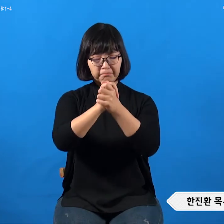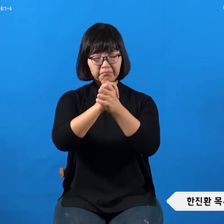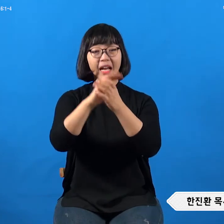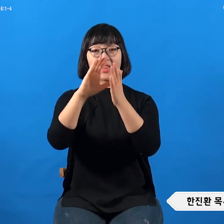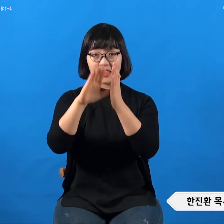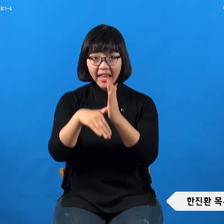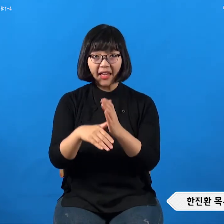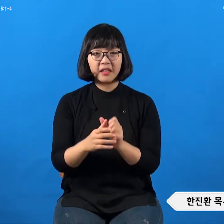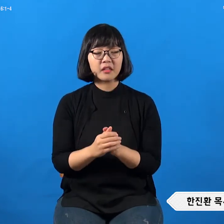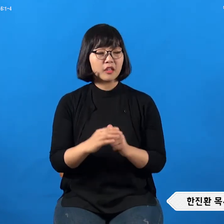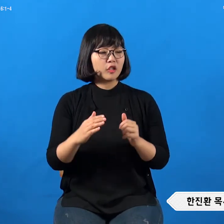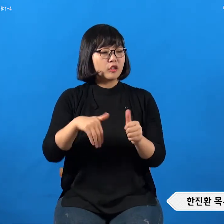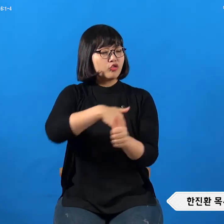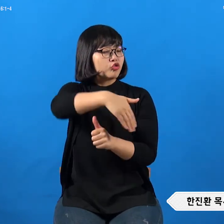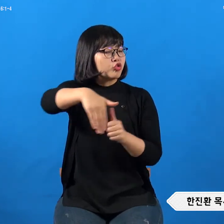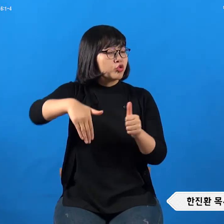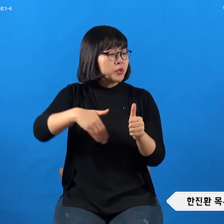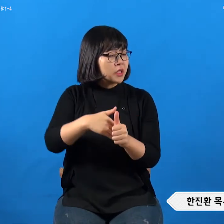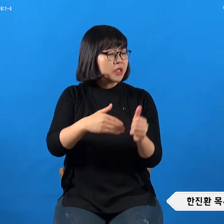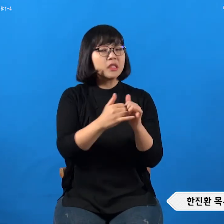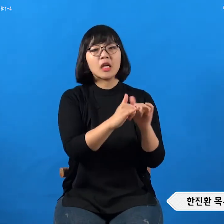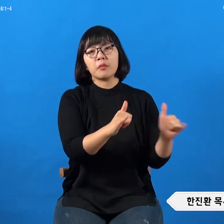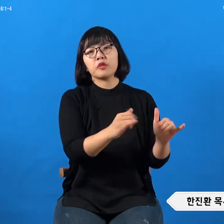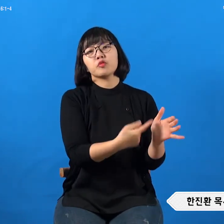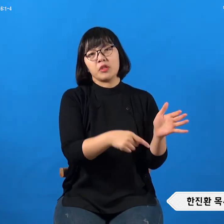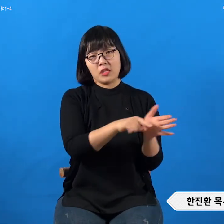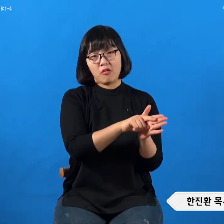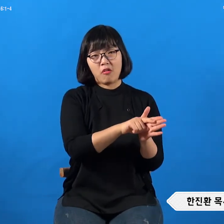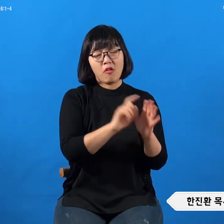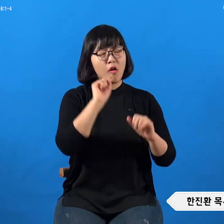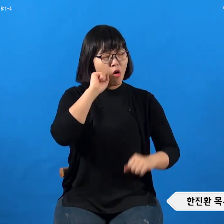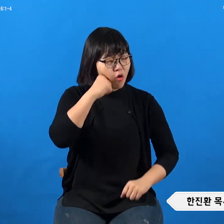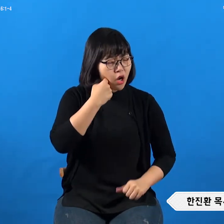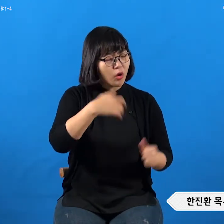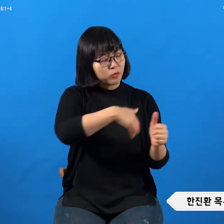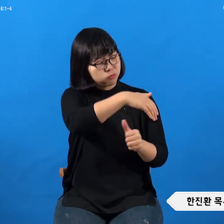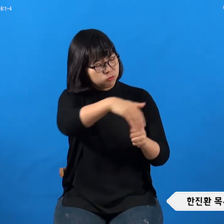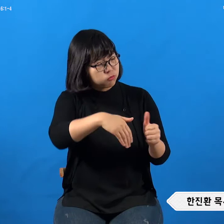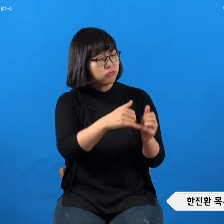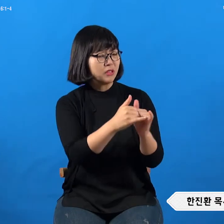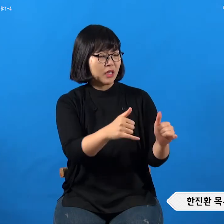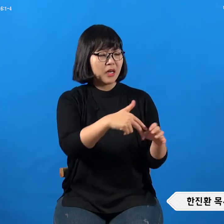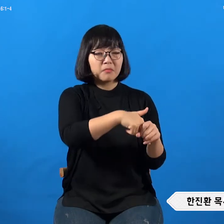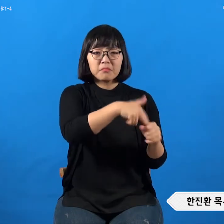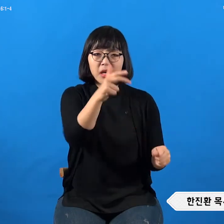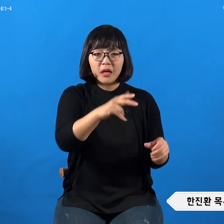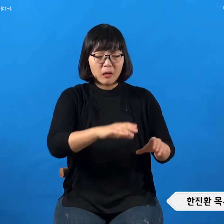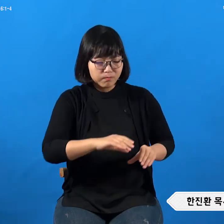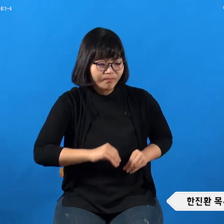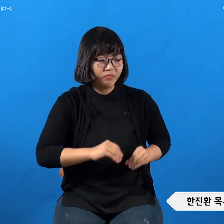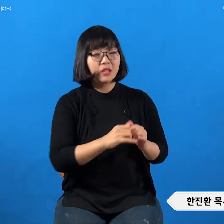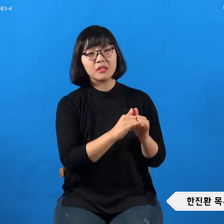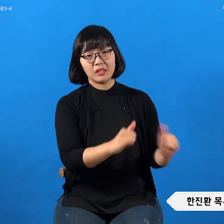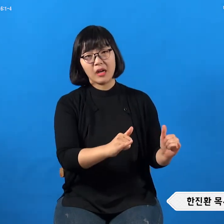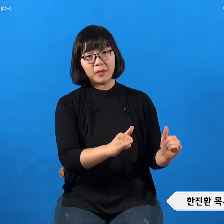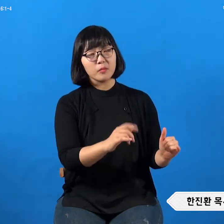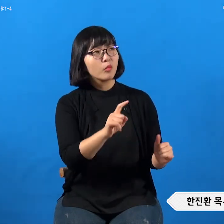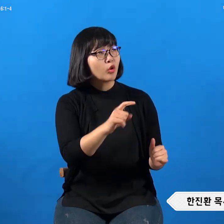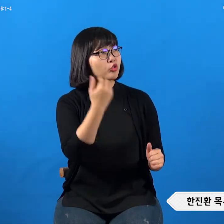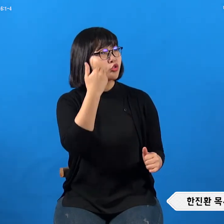주위에 어려운 이웃들을 위해서 기도하는 것을 빠뜨리지 마십시오. 헐벗고 굶주리는